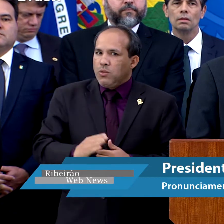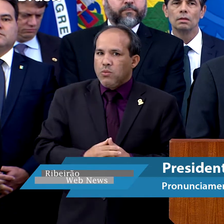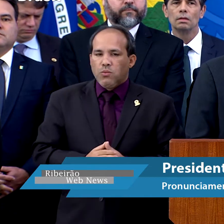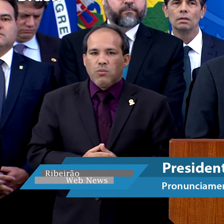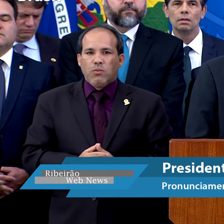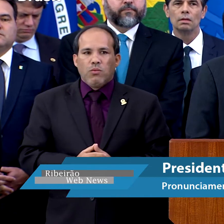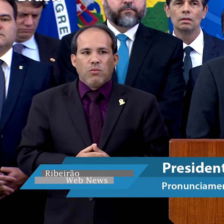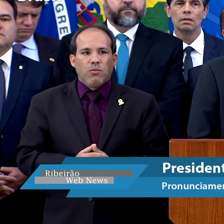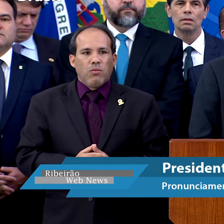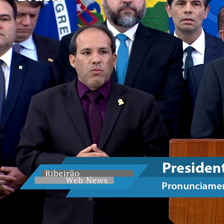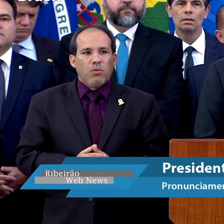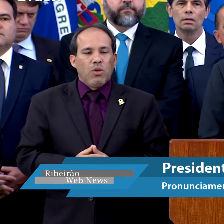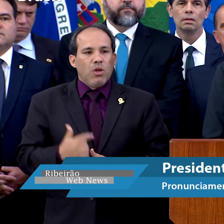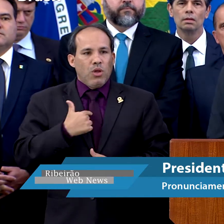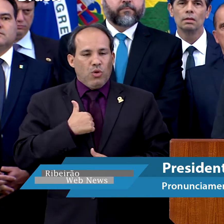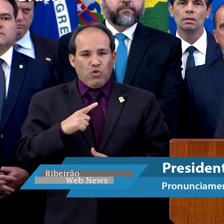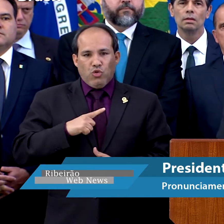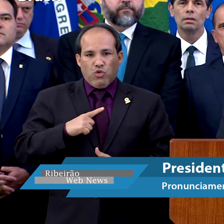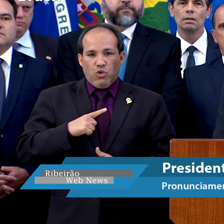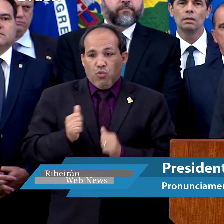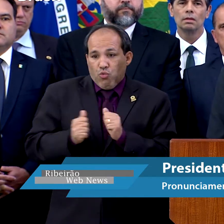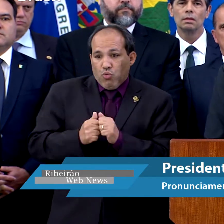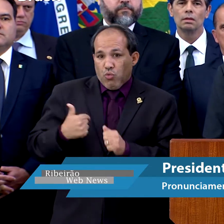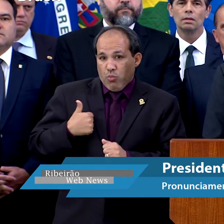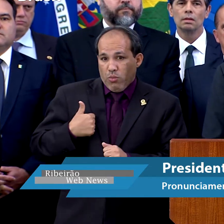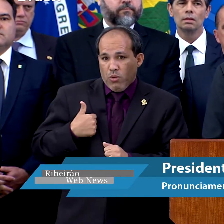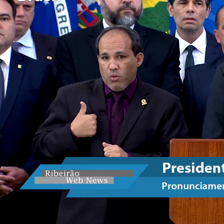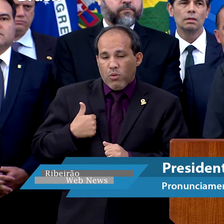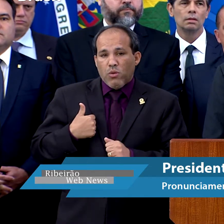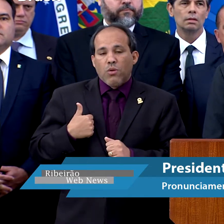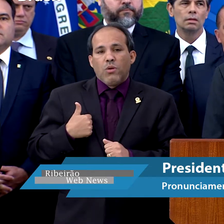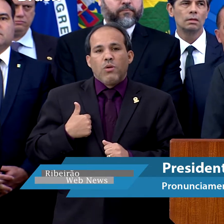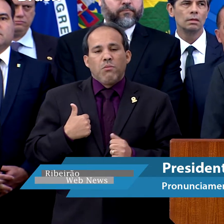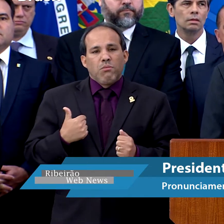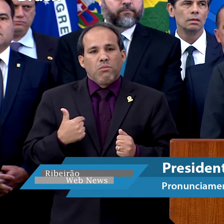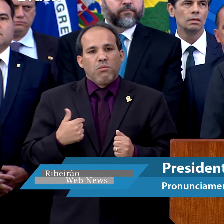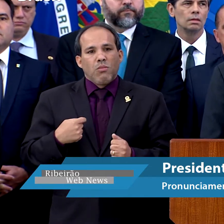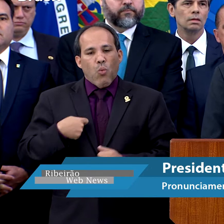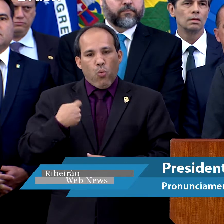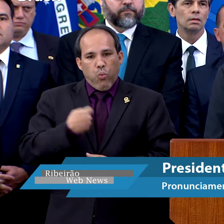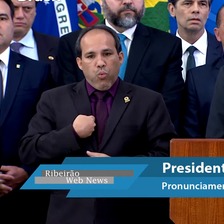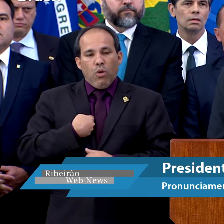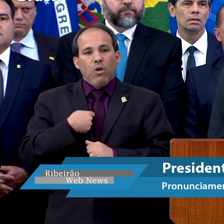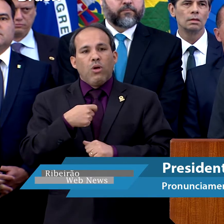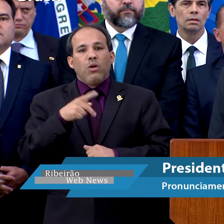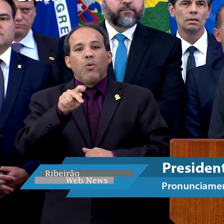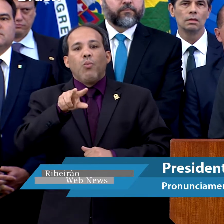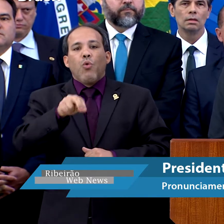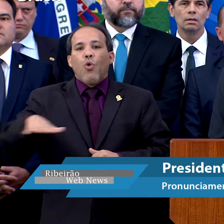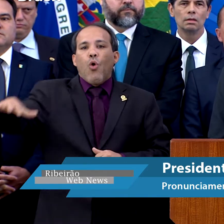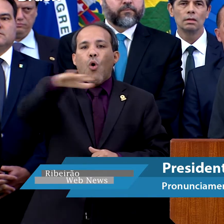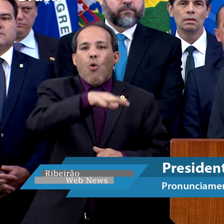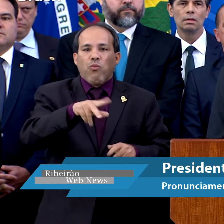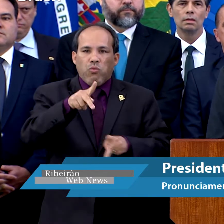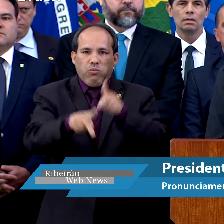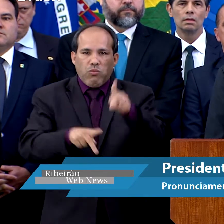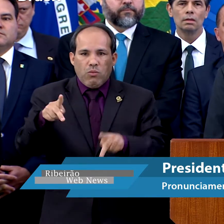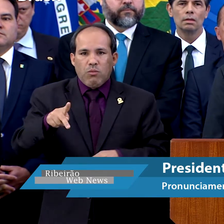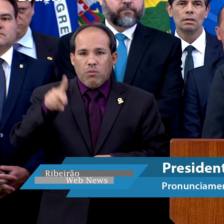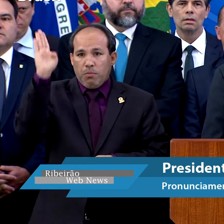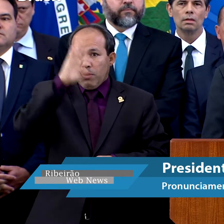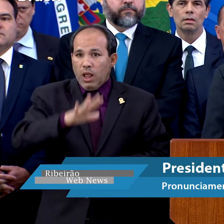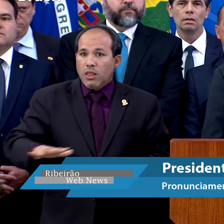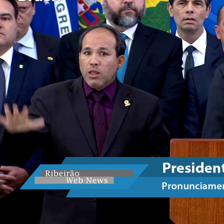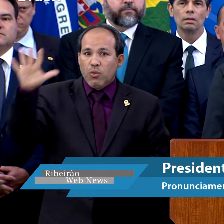é o que eu tenho ao meu lado e sempre tive e foi o povo brasileiro hoje